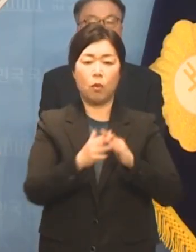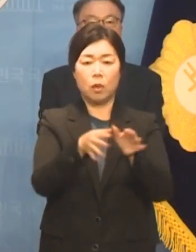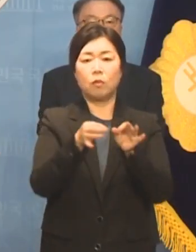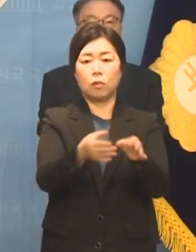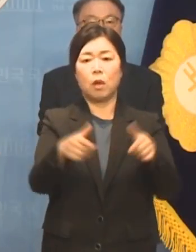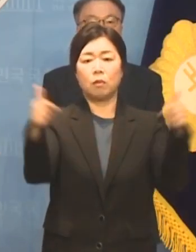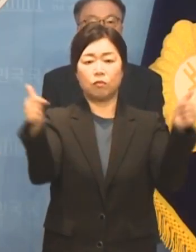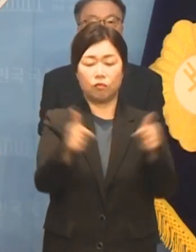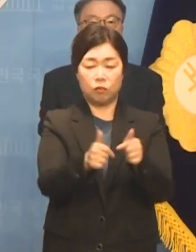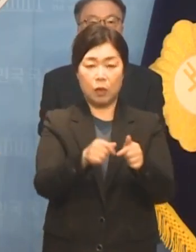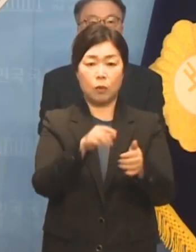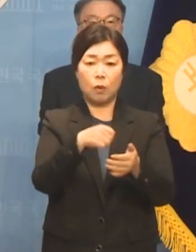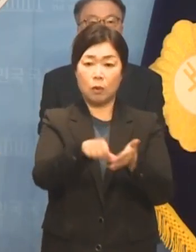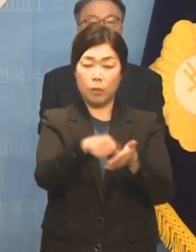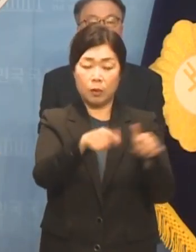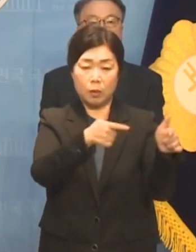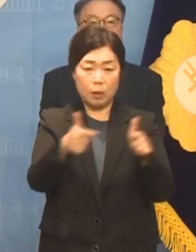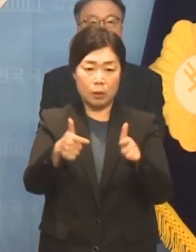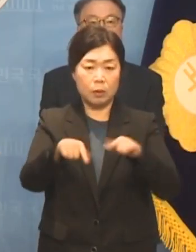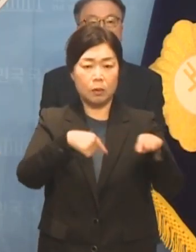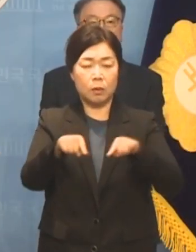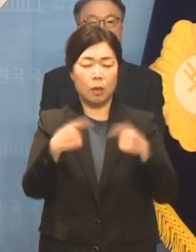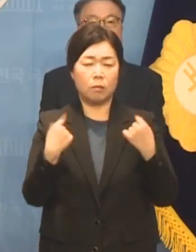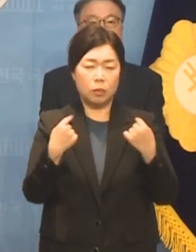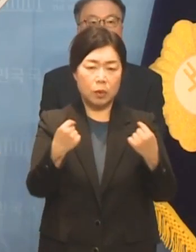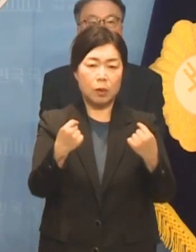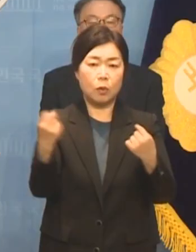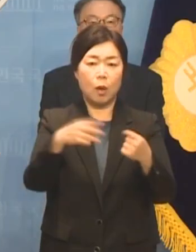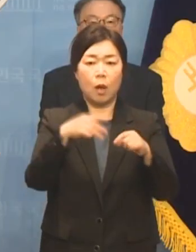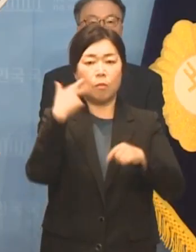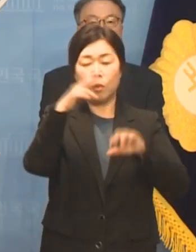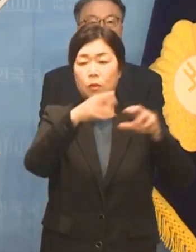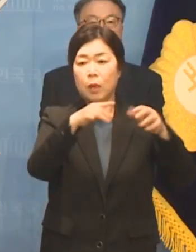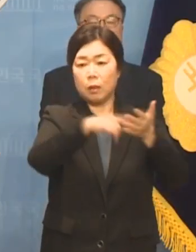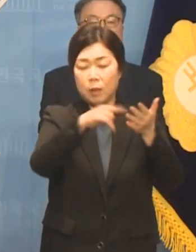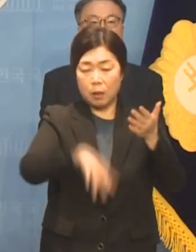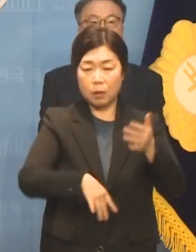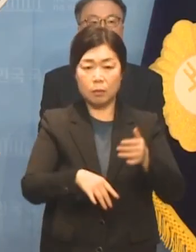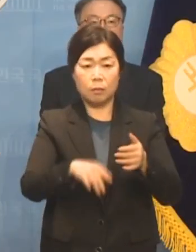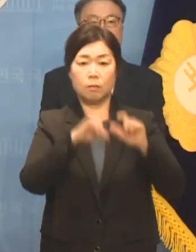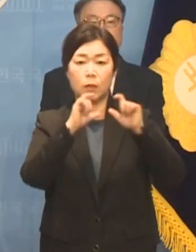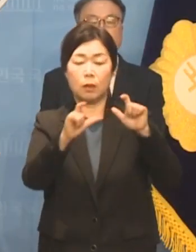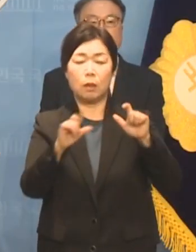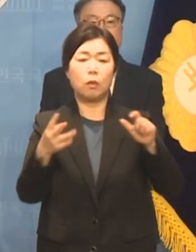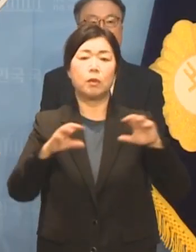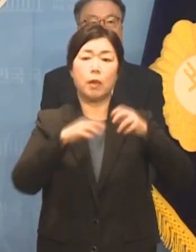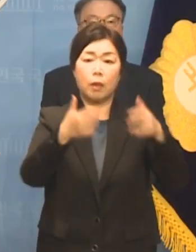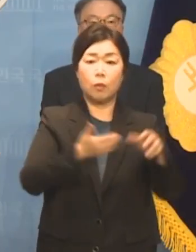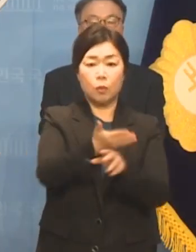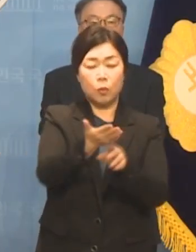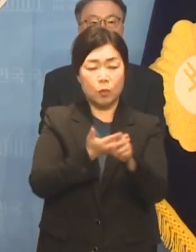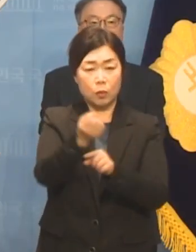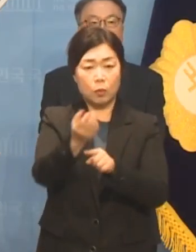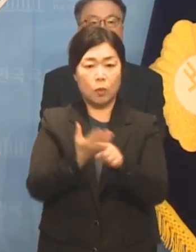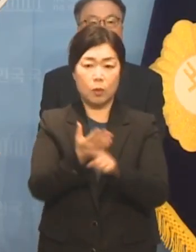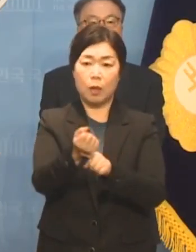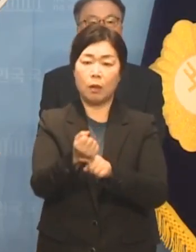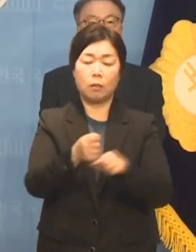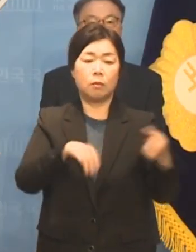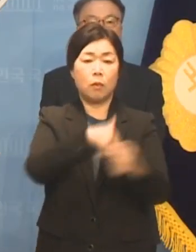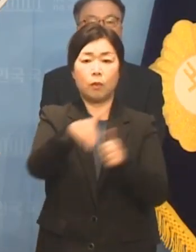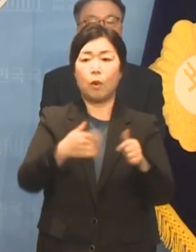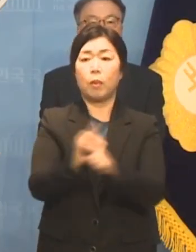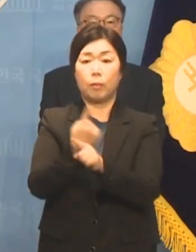감소, 설비 투자 정책, 미국의 관세 정책, 글로벌 통상 환경 급변,